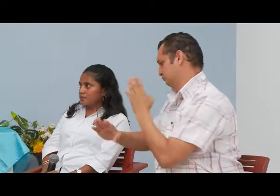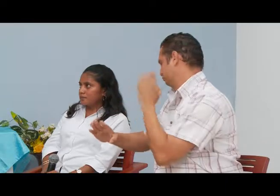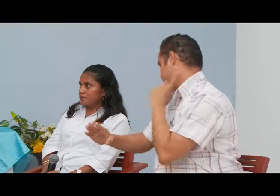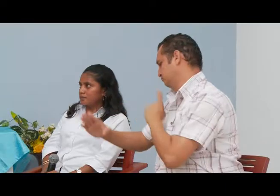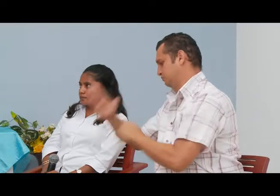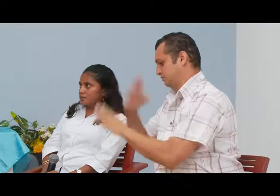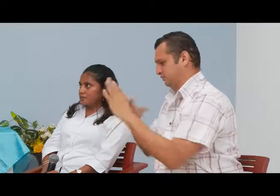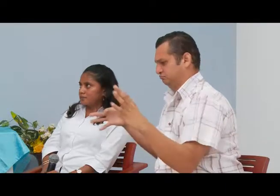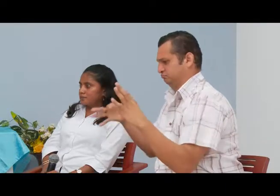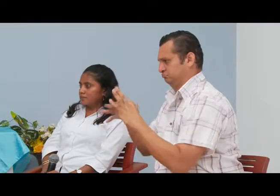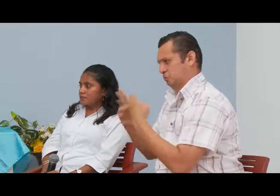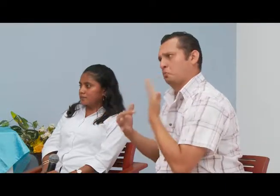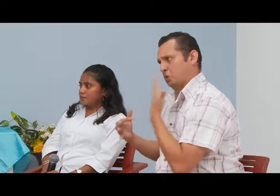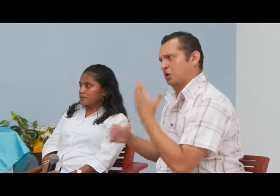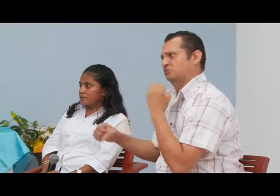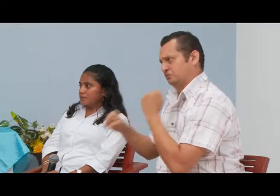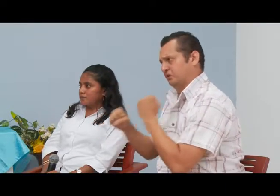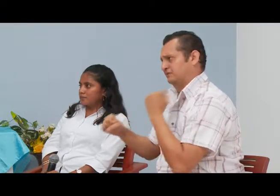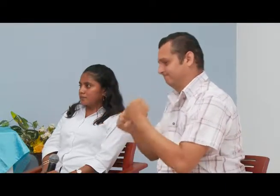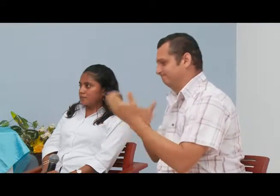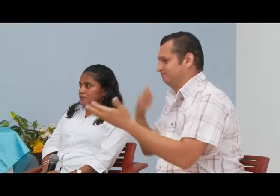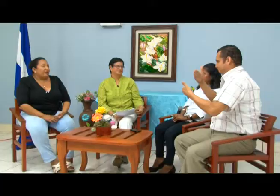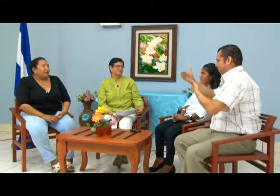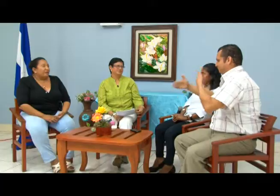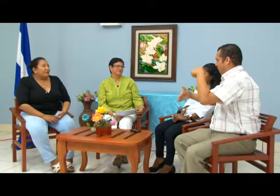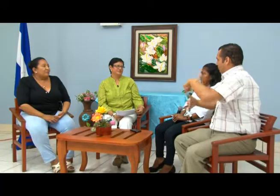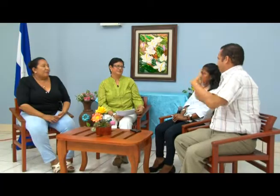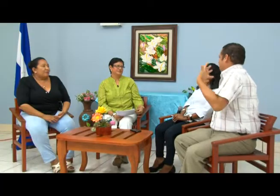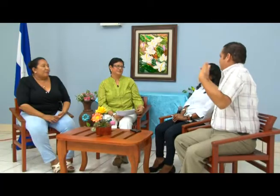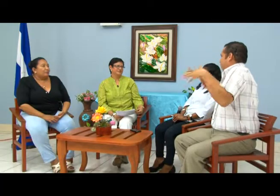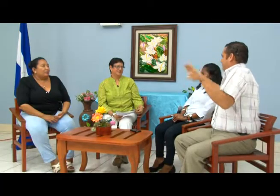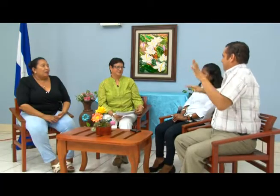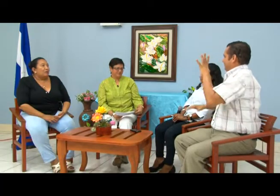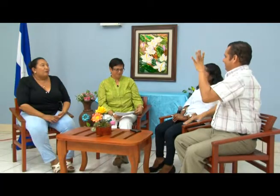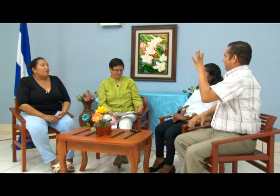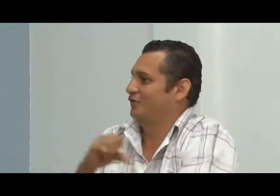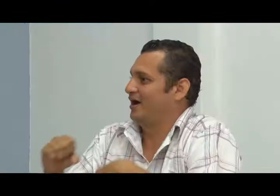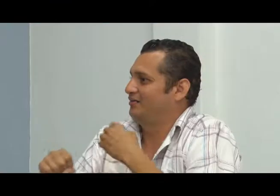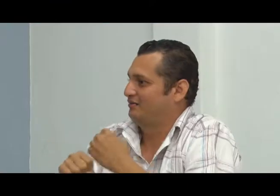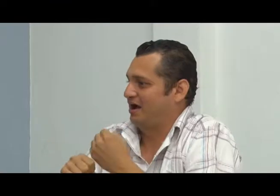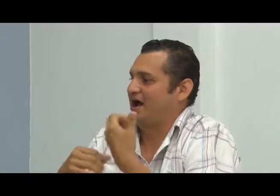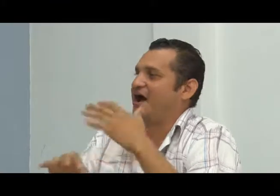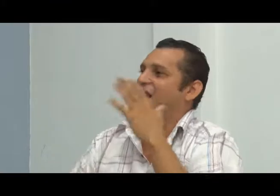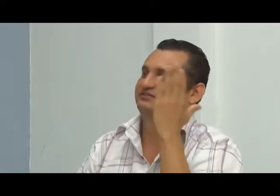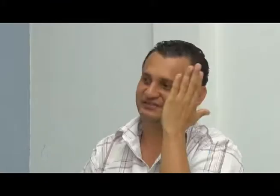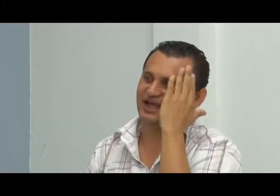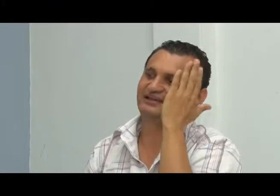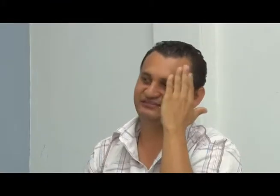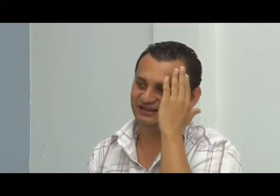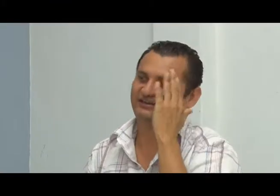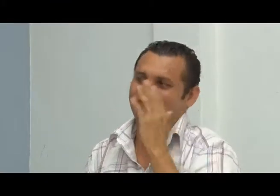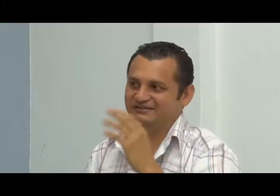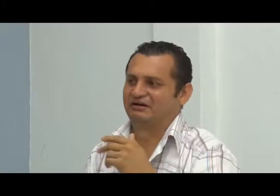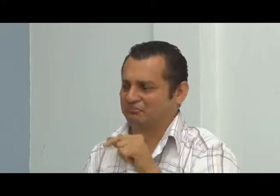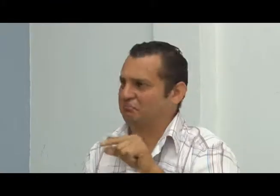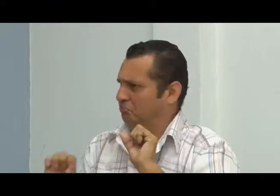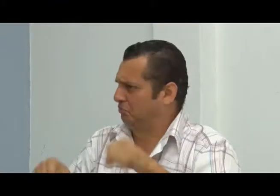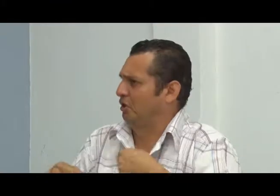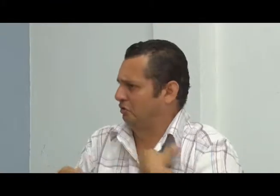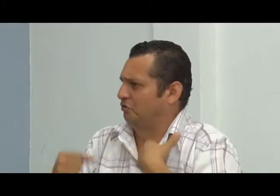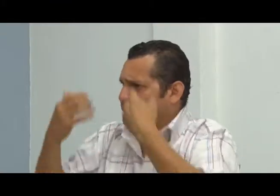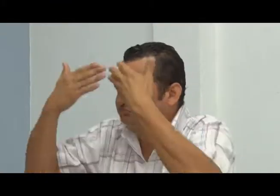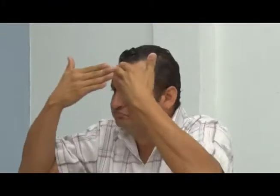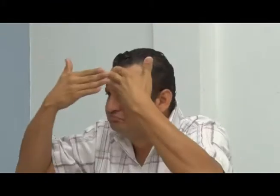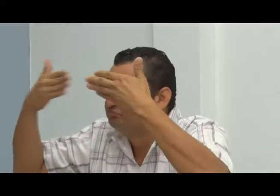aceptado, estamos en el mismo grupo. Yo sordo como discapacitado y ellos estamos trabajando juntos. Ahora es normal, en mi quinto año. Ahora yo ya